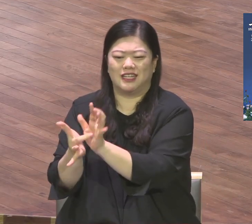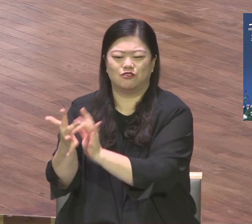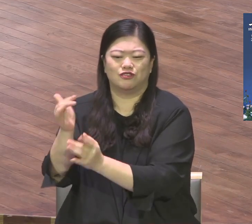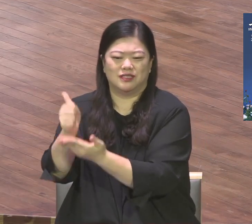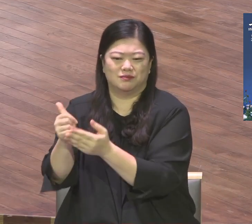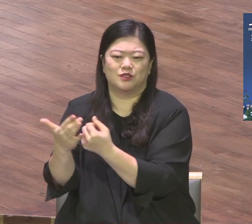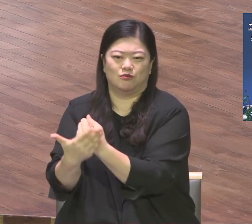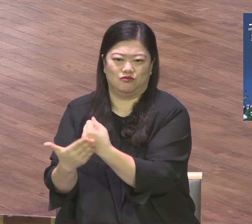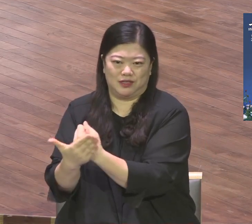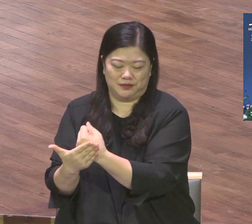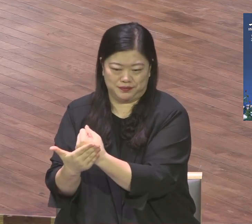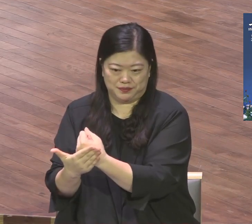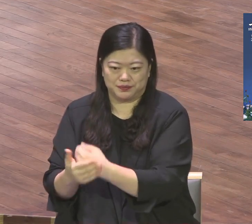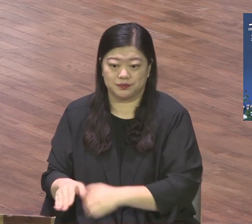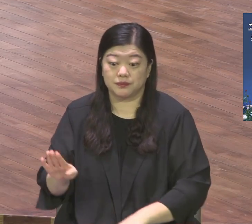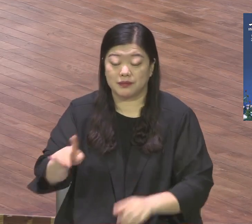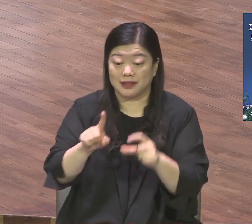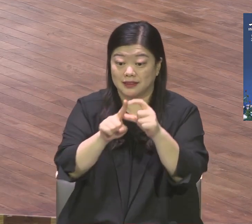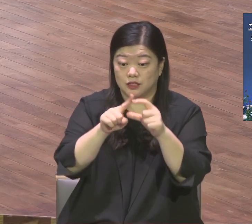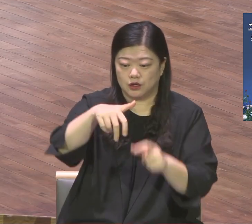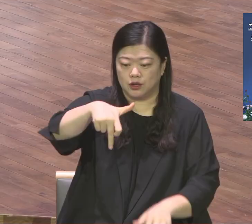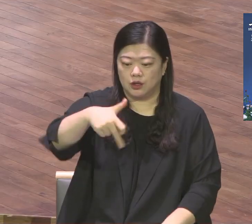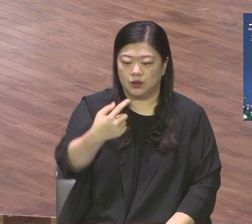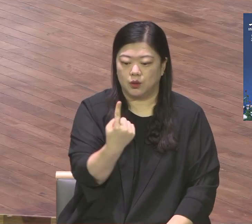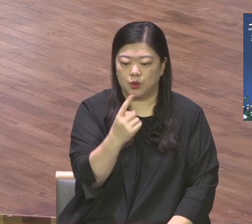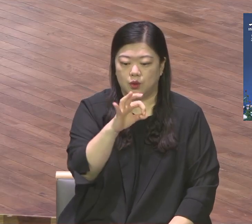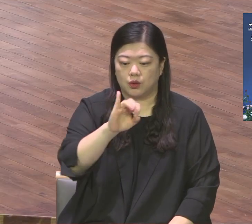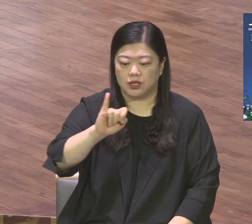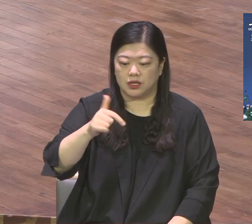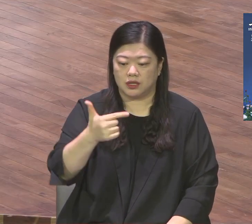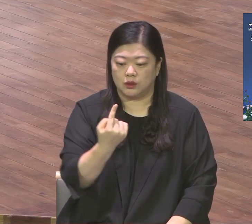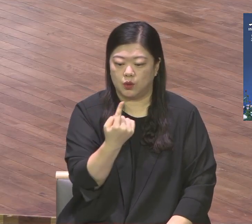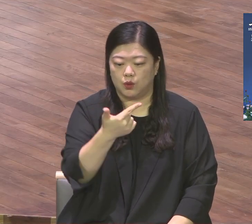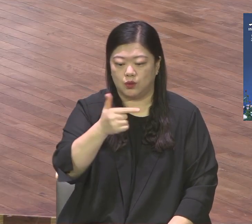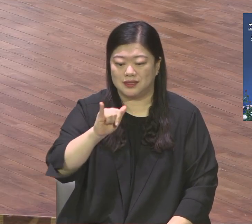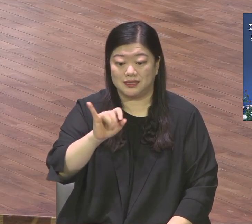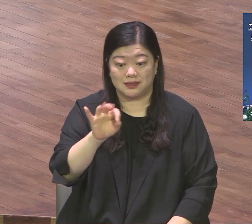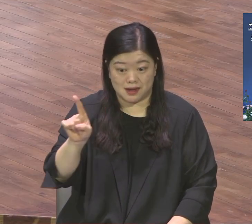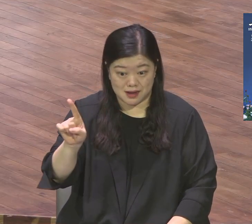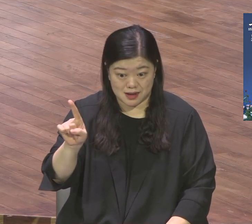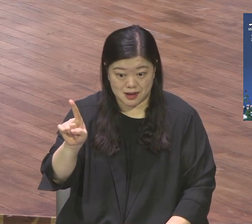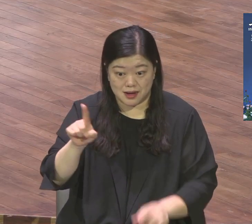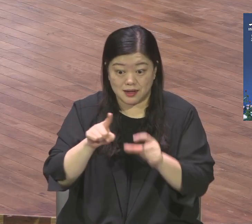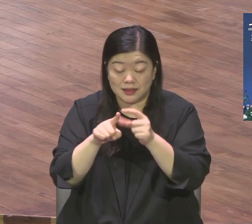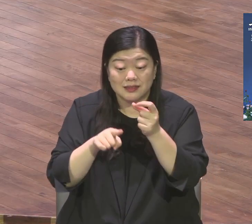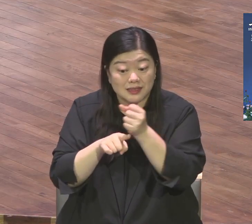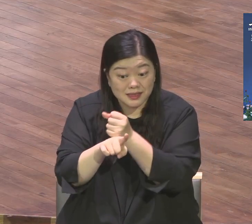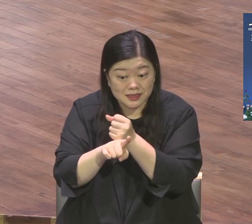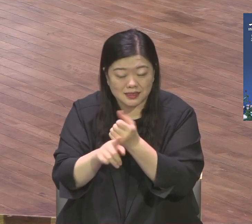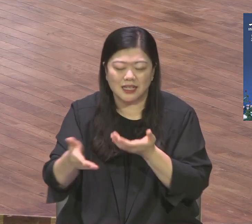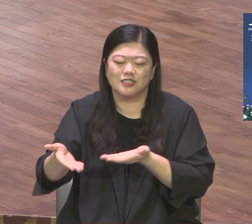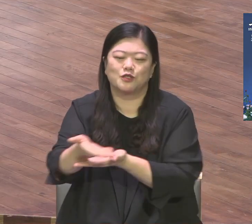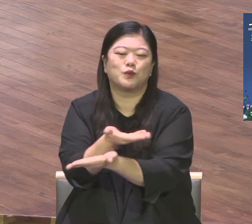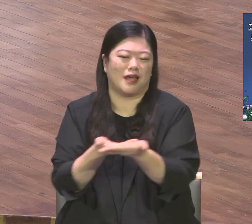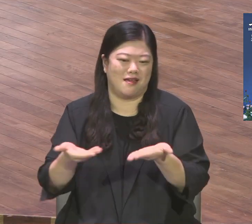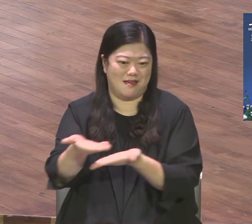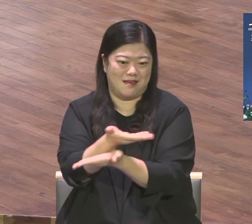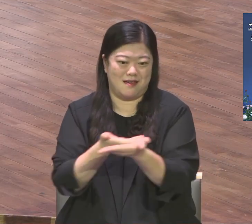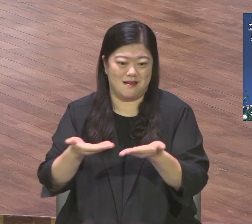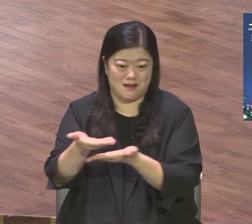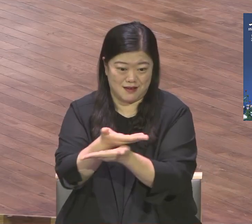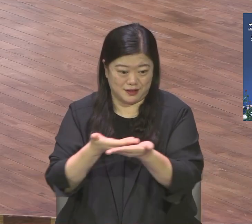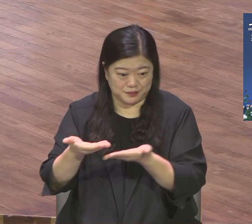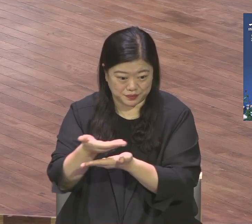코이노니아라는 코이노니아 교제를 말이죠. 교제한다. 다시 말해서 복음을 전하는 것, 하나님